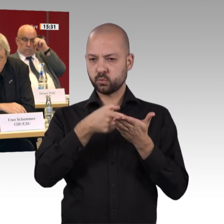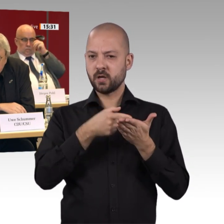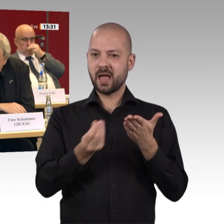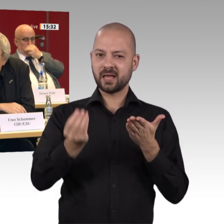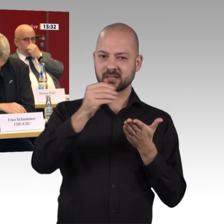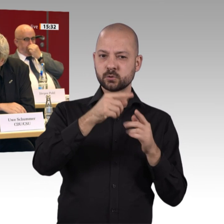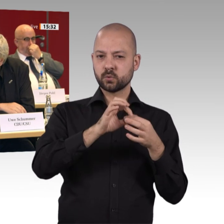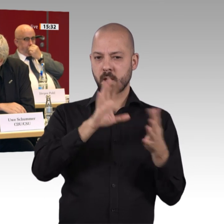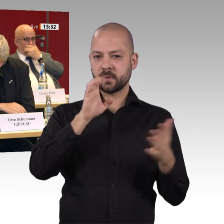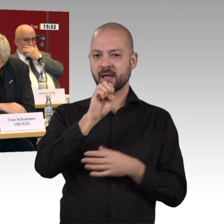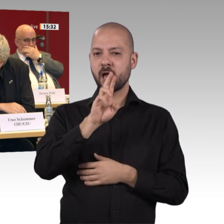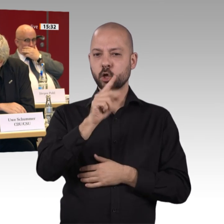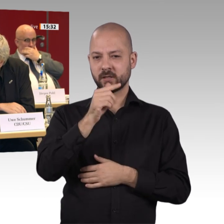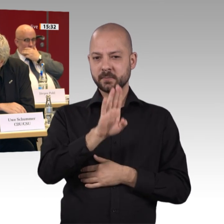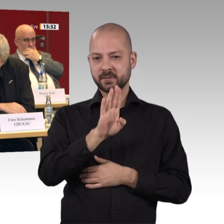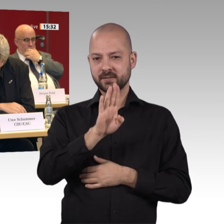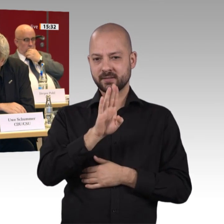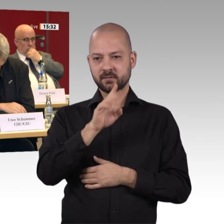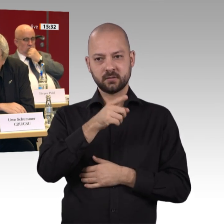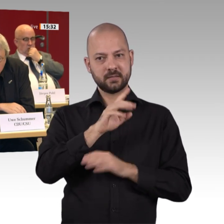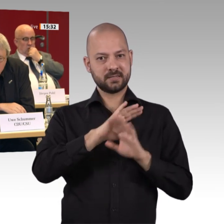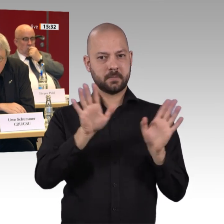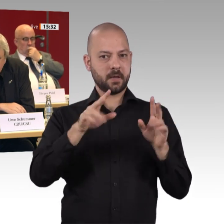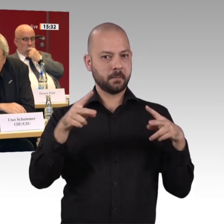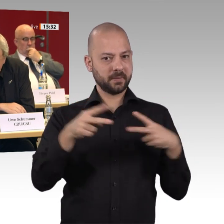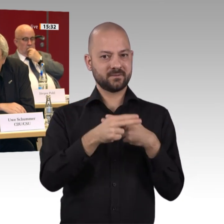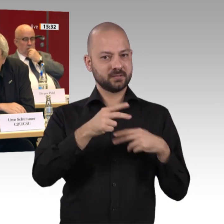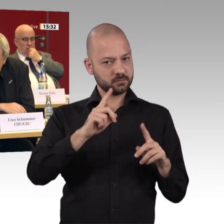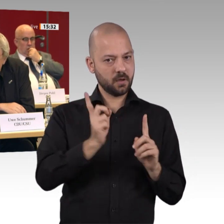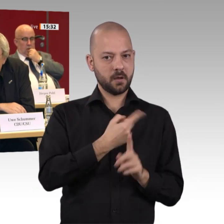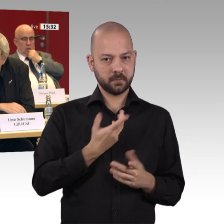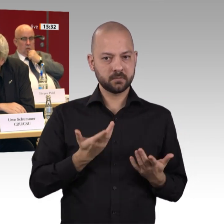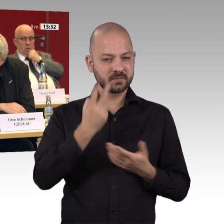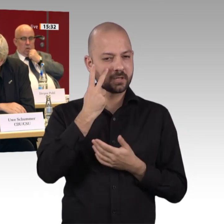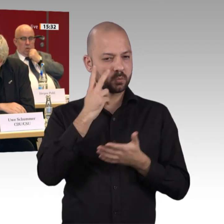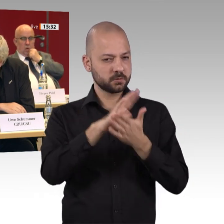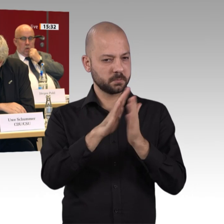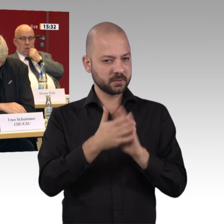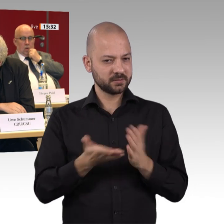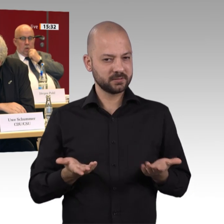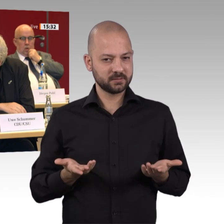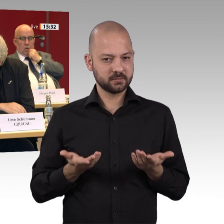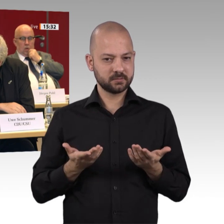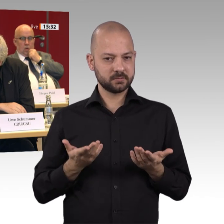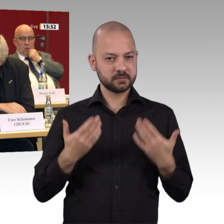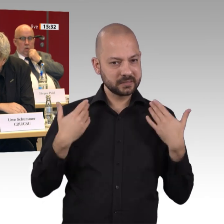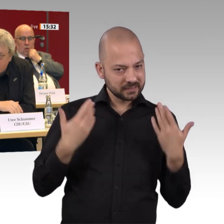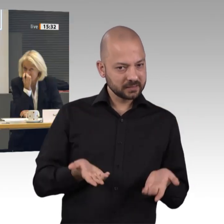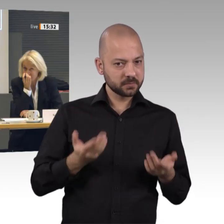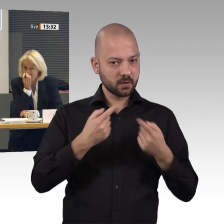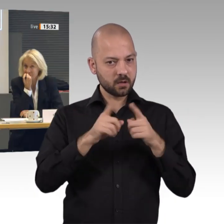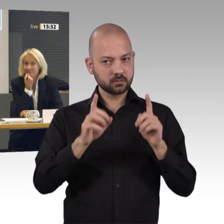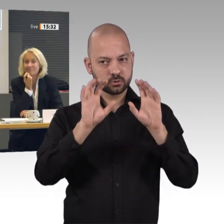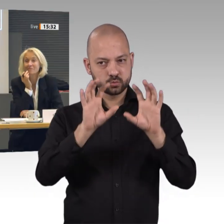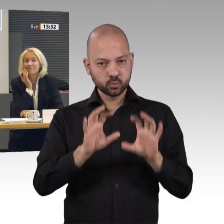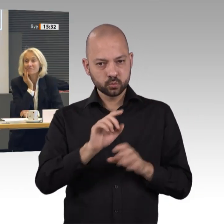anderen vorhandenen Beratungsstrukturen ab, damit kein Verschiebebahnhof zwischen der einen zur anderen Beratungsstelle passiert? Frau